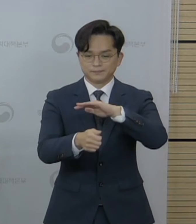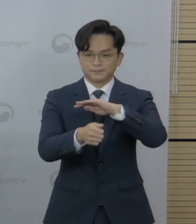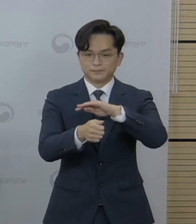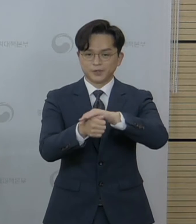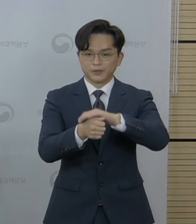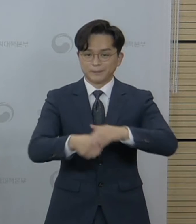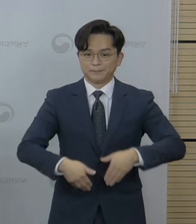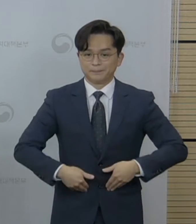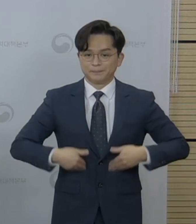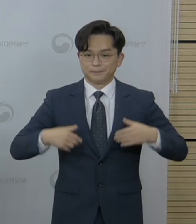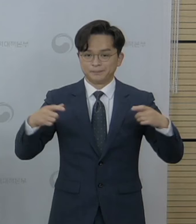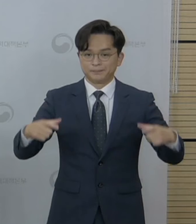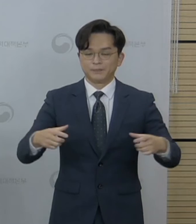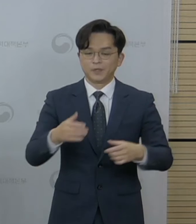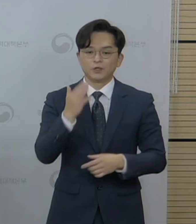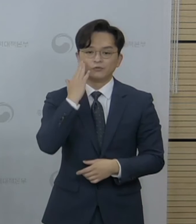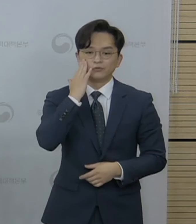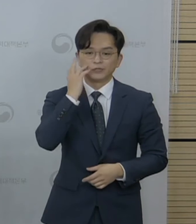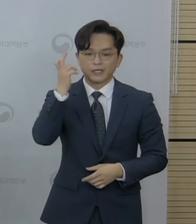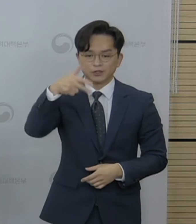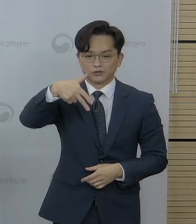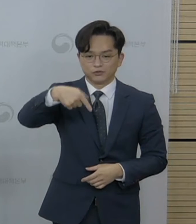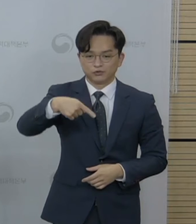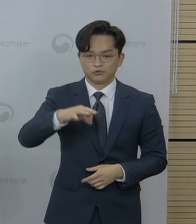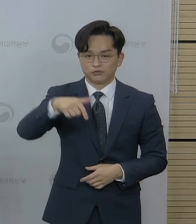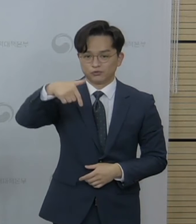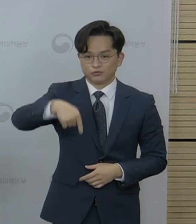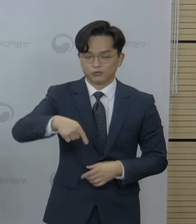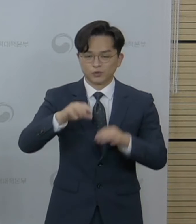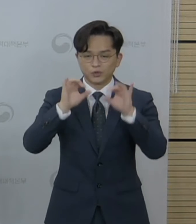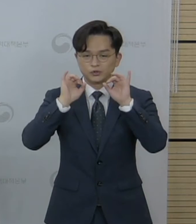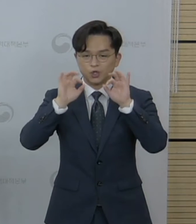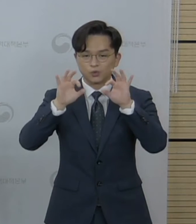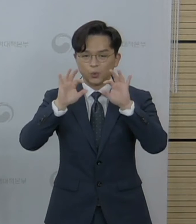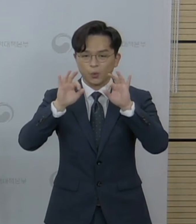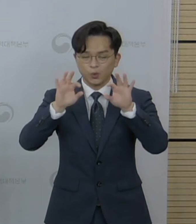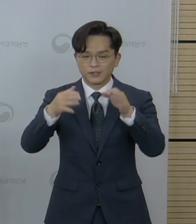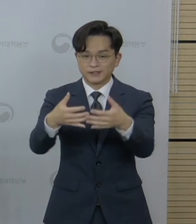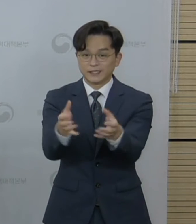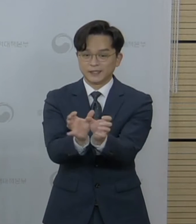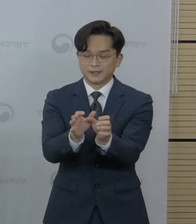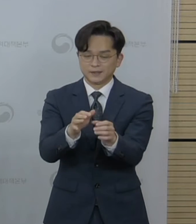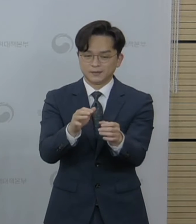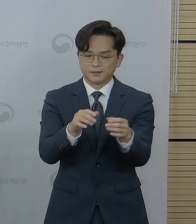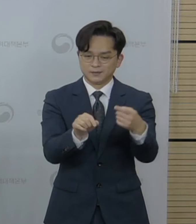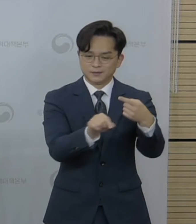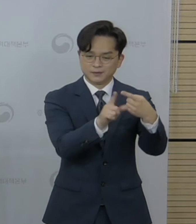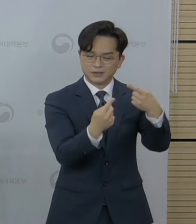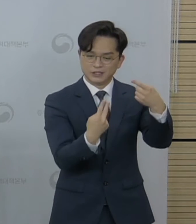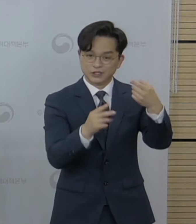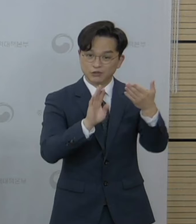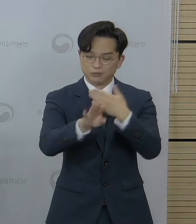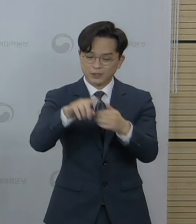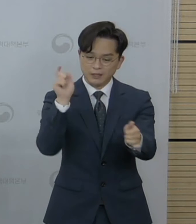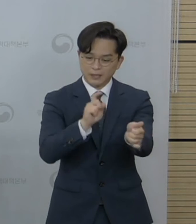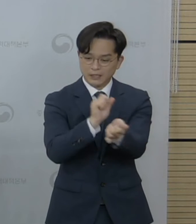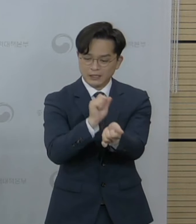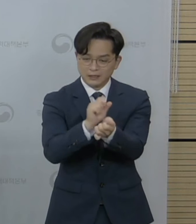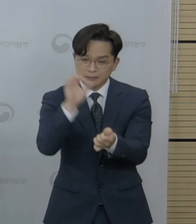경남권입니다. 울산 중구 선교단체와 관련하여 1월 2일 이후 접촉자 조사